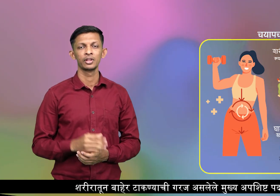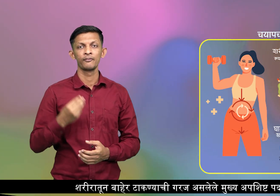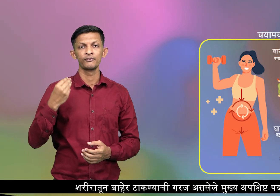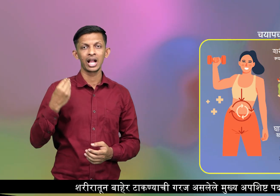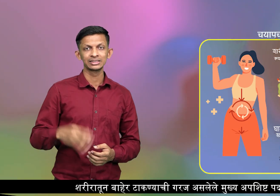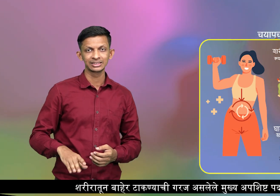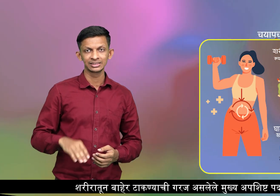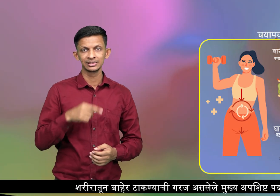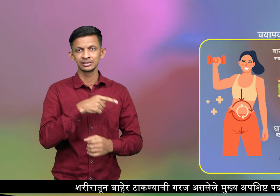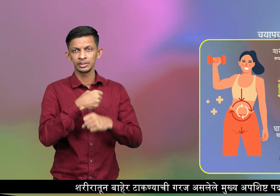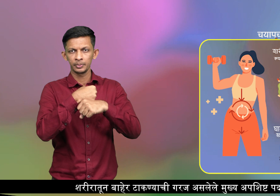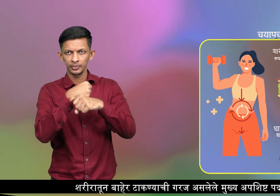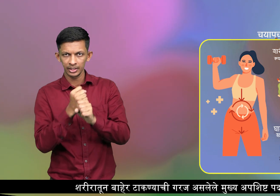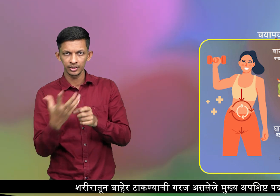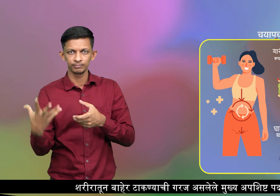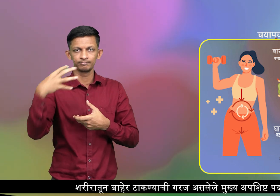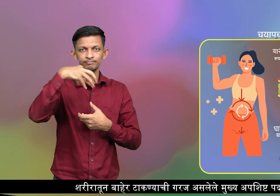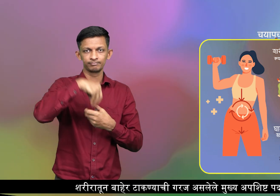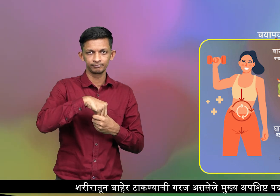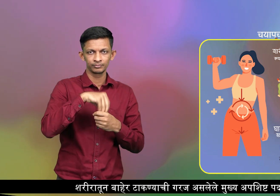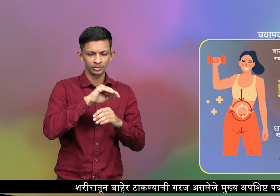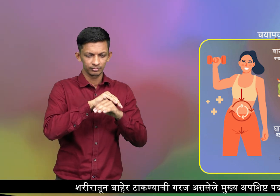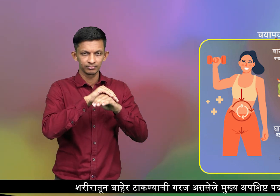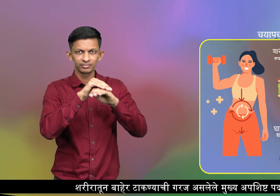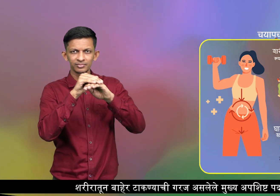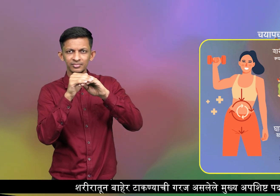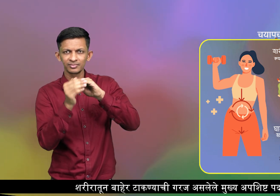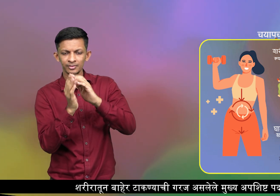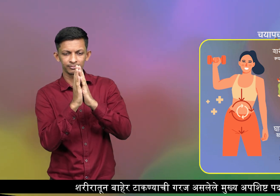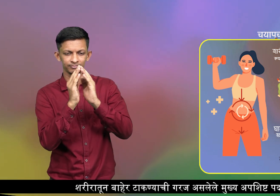शरीरातून बाहेर टाकण्याची गरज असलेले मुख्य अपशिष्ट पदार्थ म्हणजे